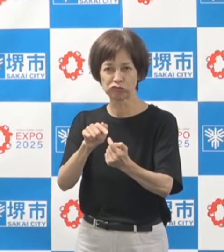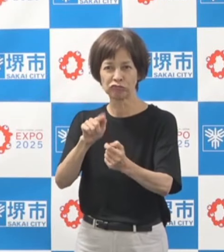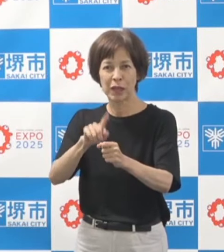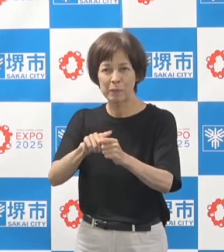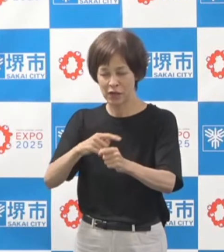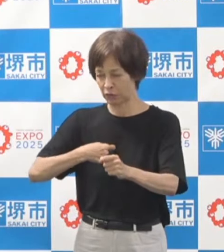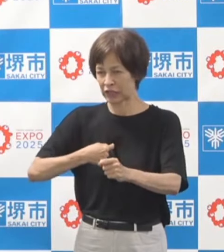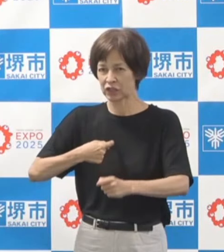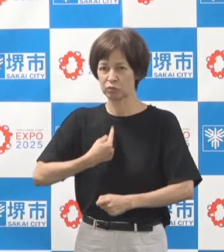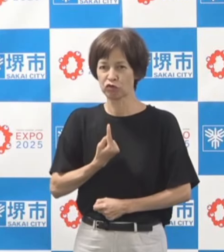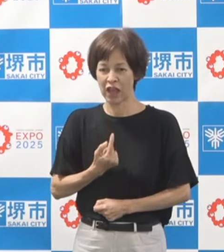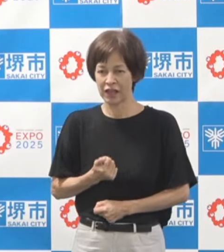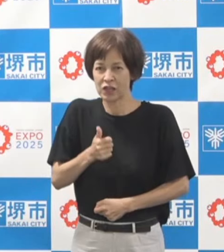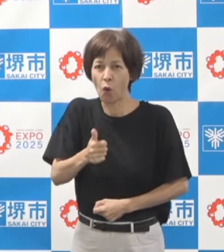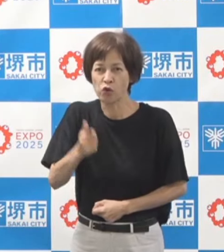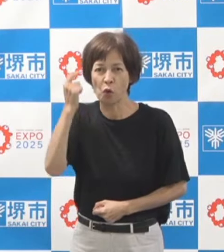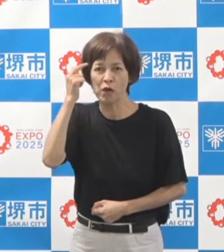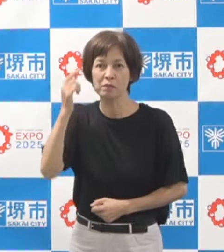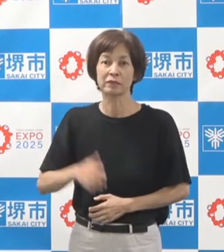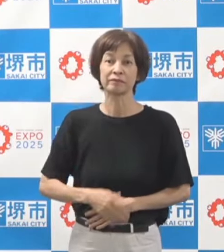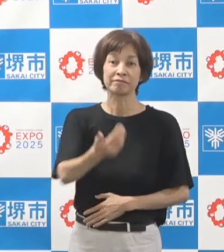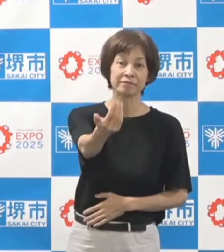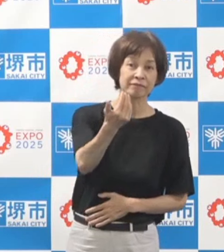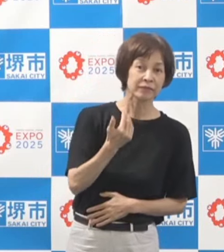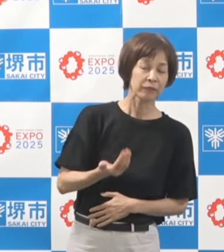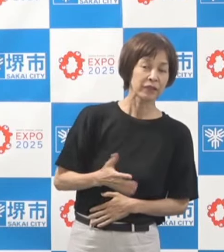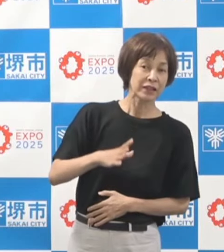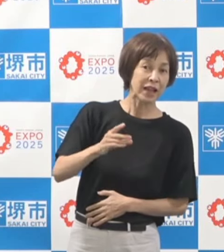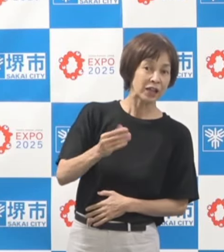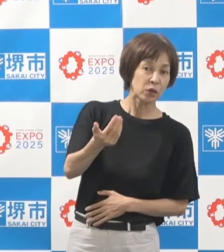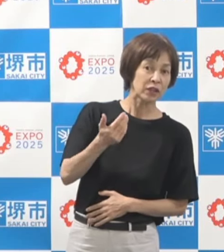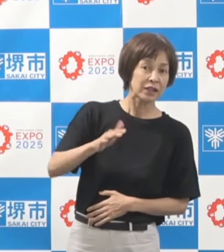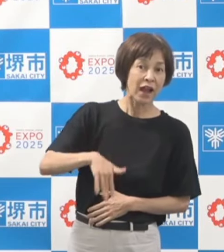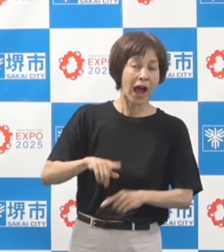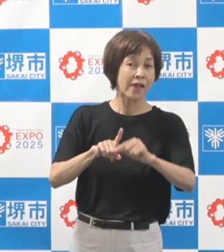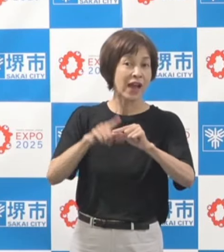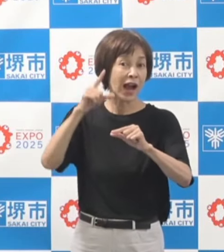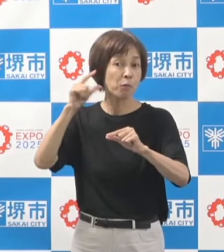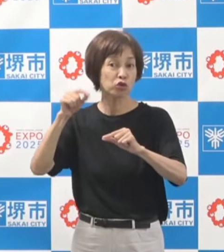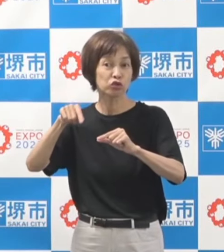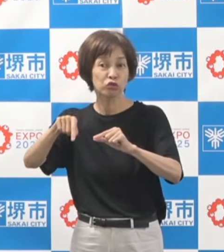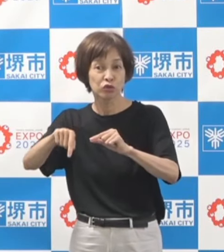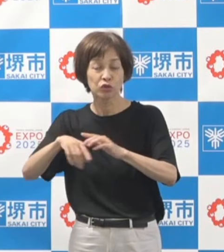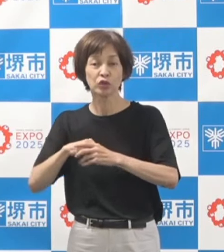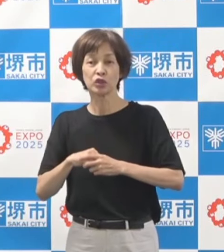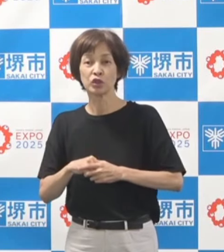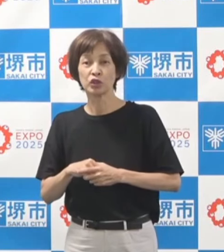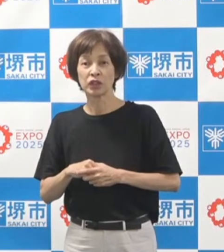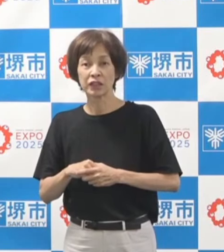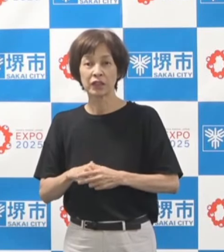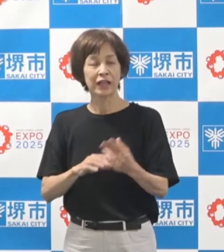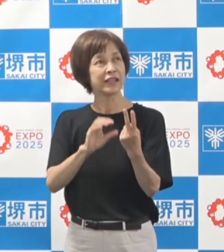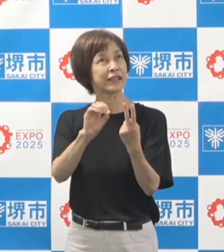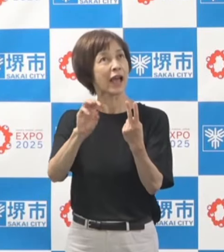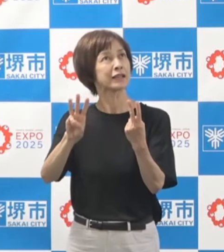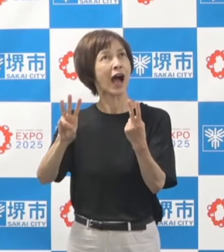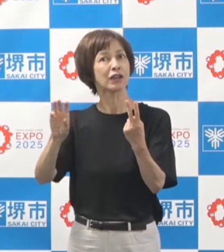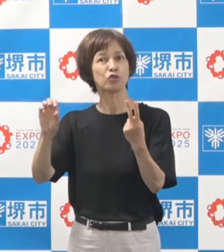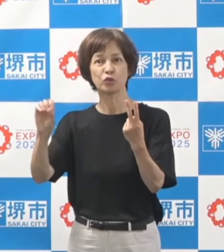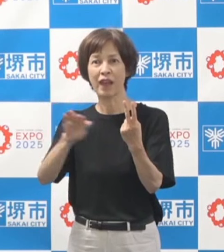かと思います。 あとこれも先週お聞きしましたけれども、中本の計画を見るとですね、中本もやっぱり2030年代